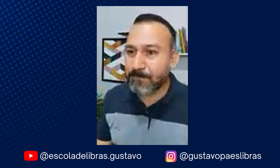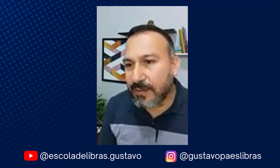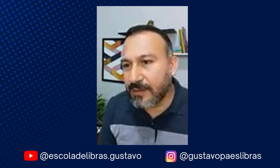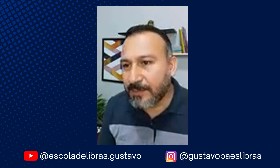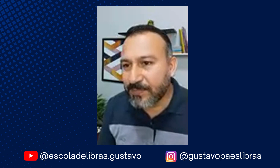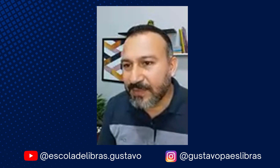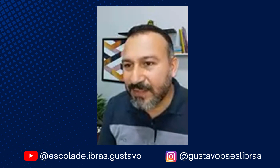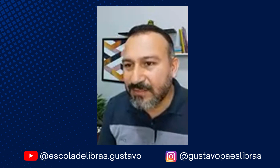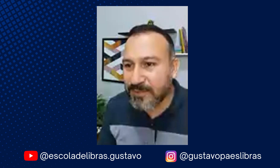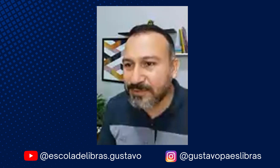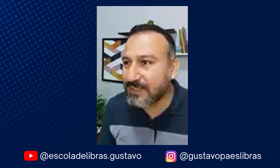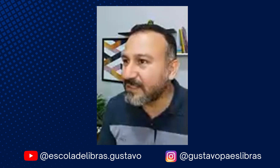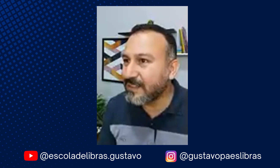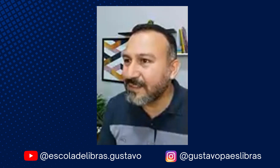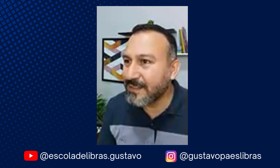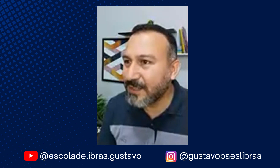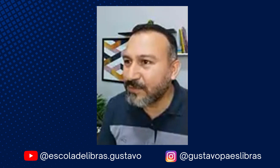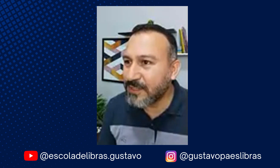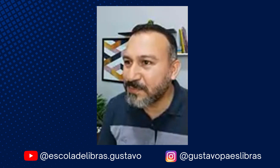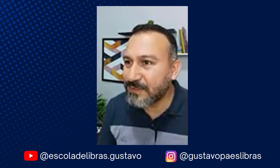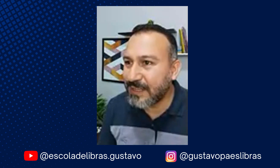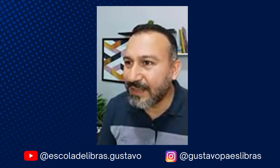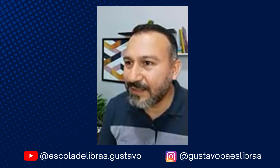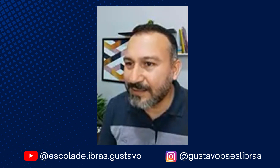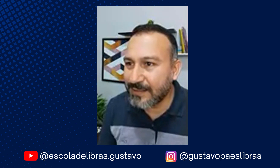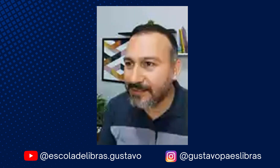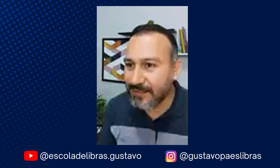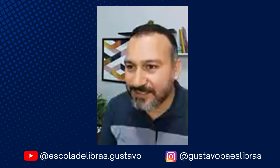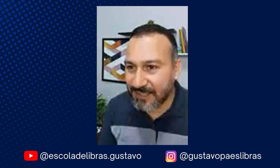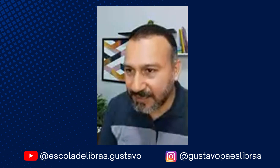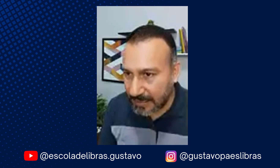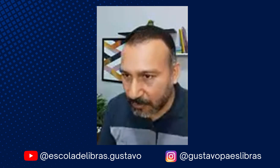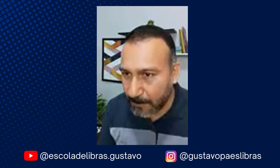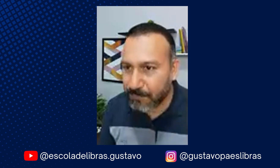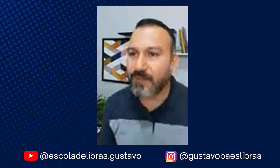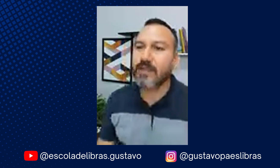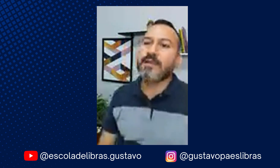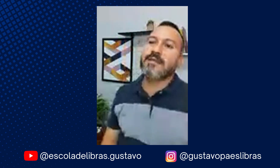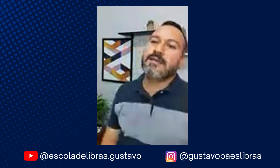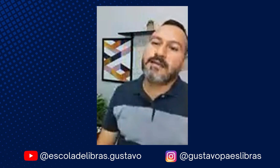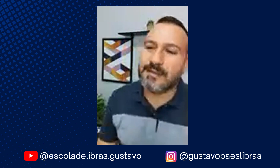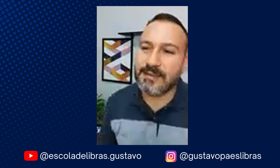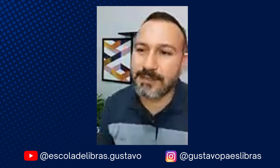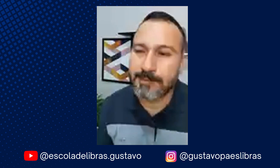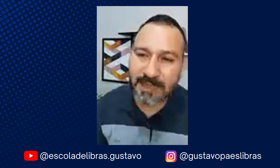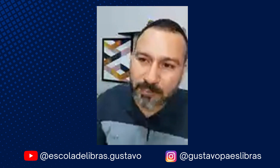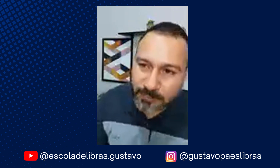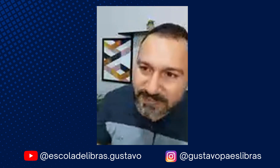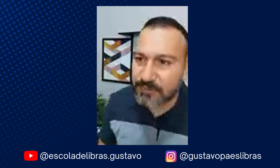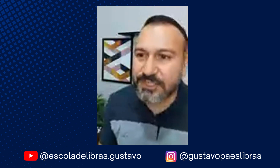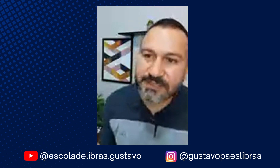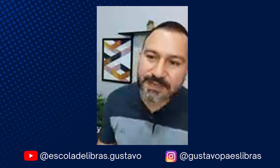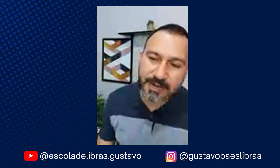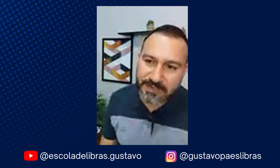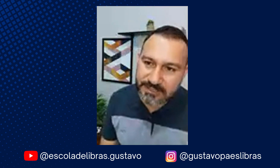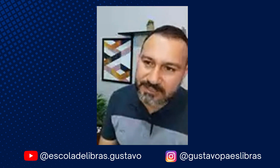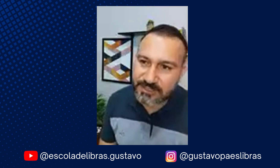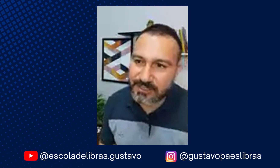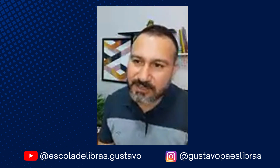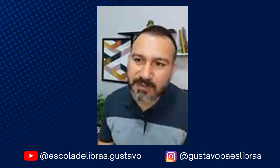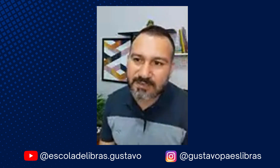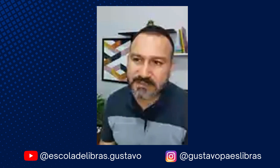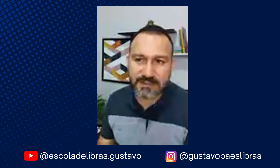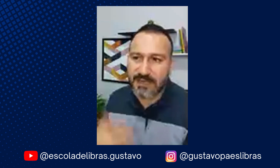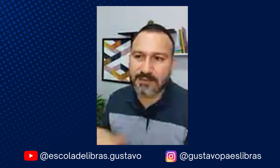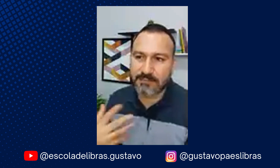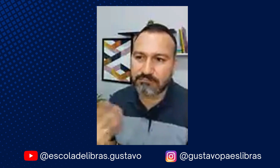entrar. Ah, tem uma pergunta aqui que eu vou responder ela, achei ela legal, ó. A profissão de intérprete